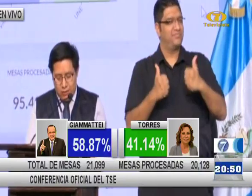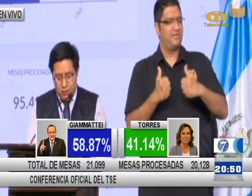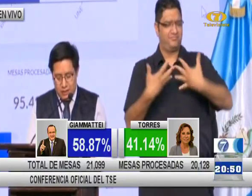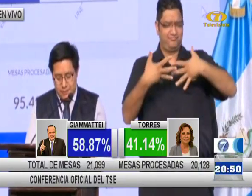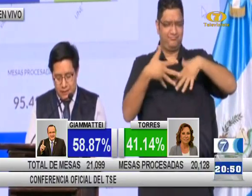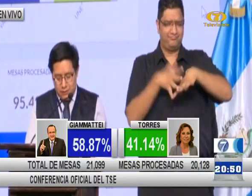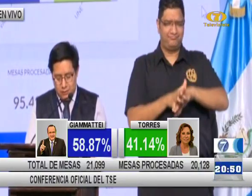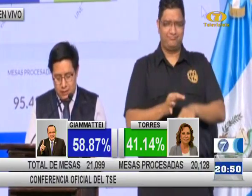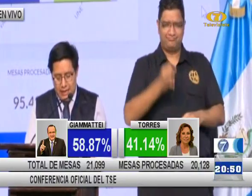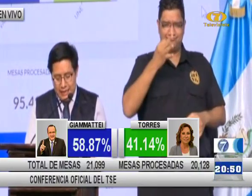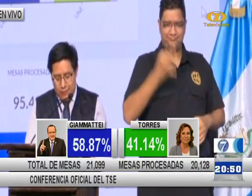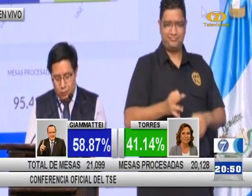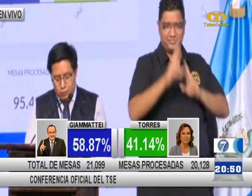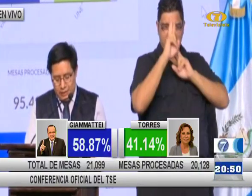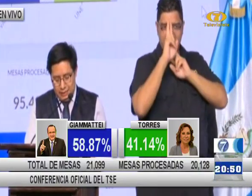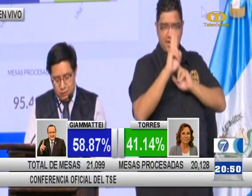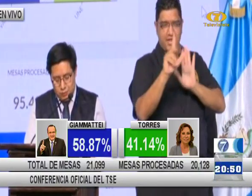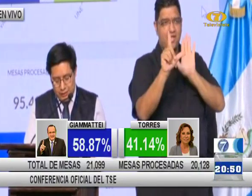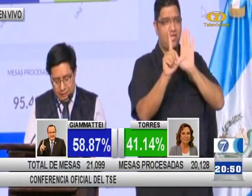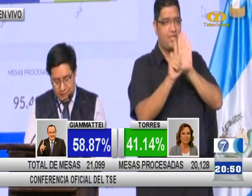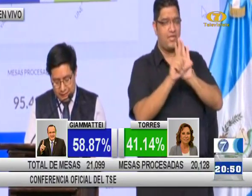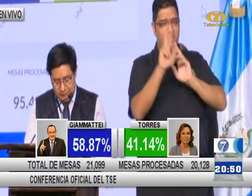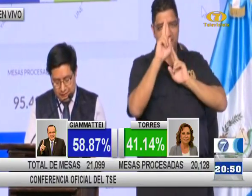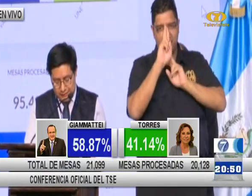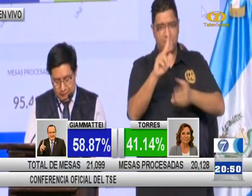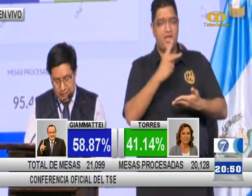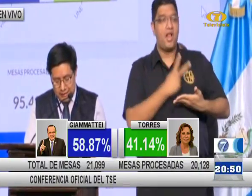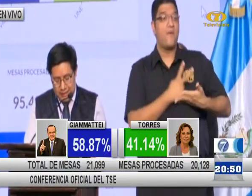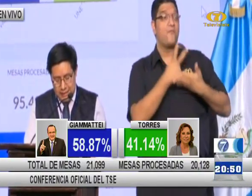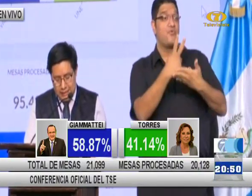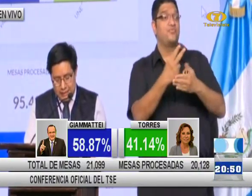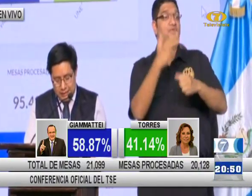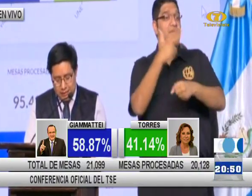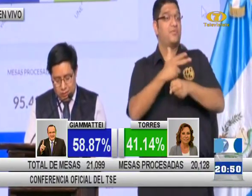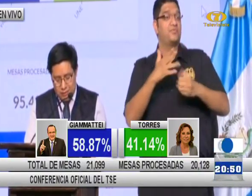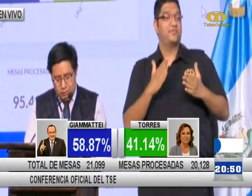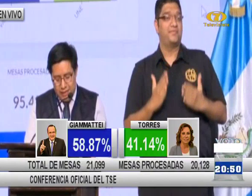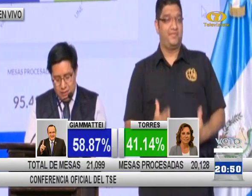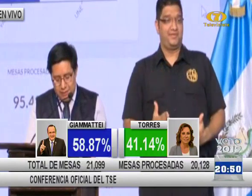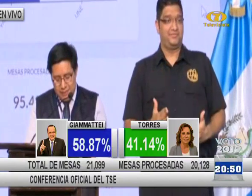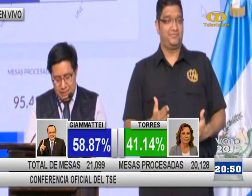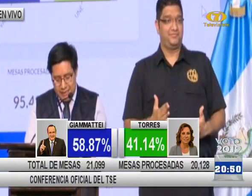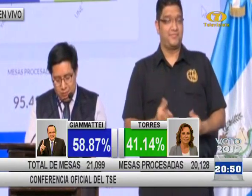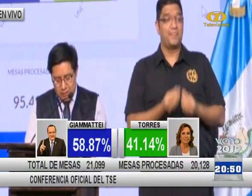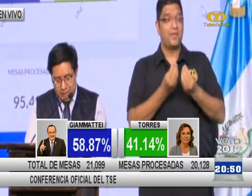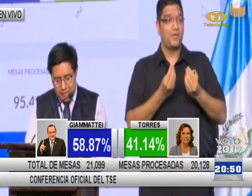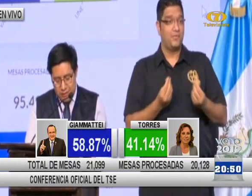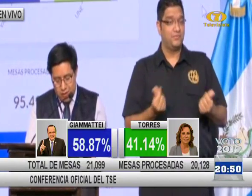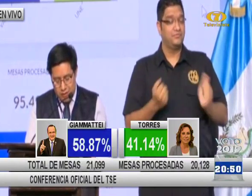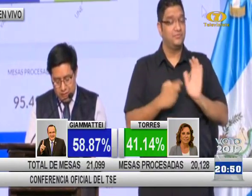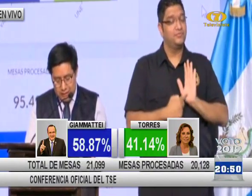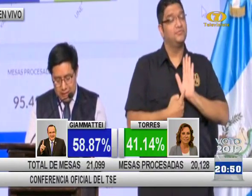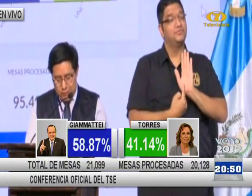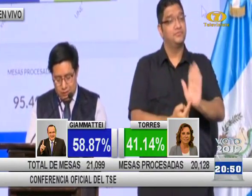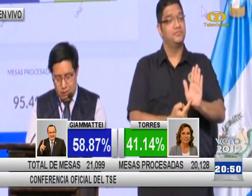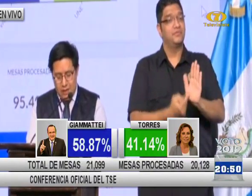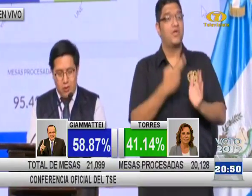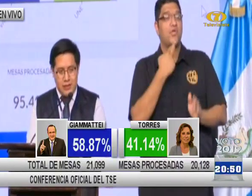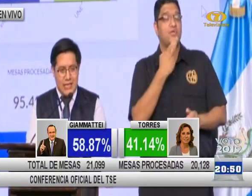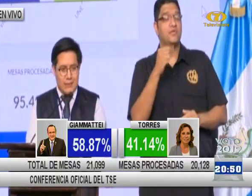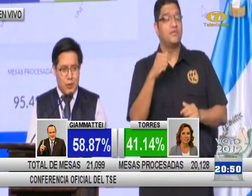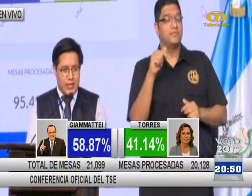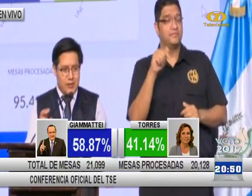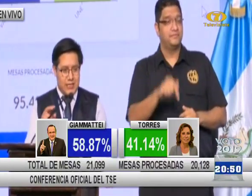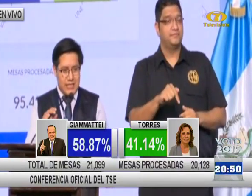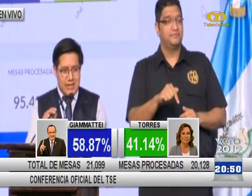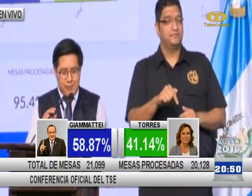íntegra y con respeto a la voluntad de los votantes. Los resultados que presentamos el día de hoy pues son